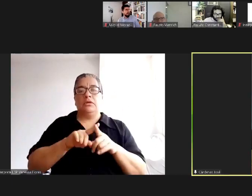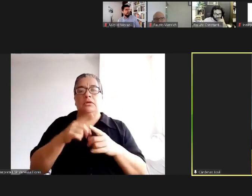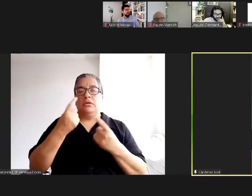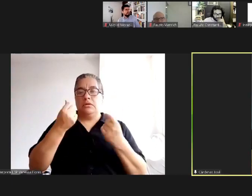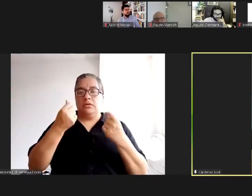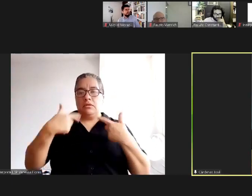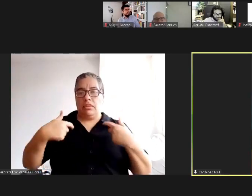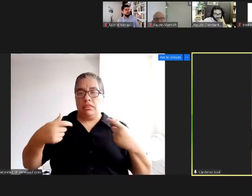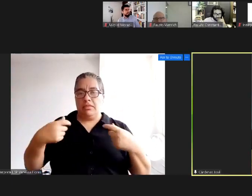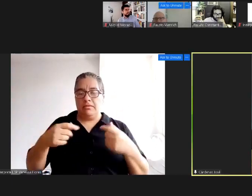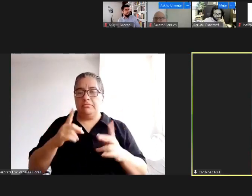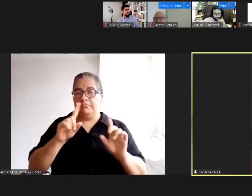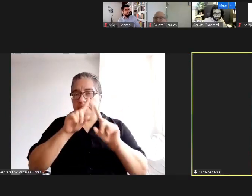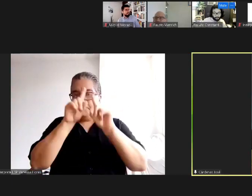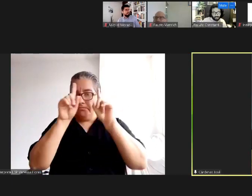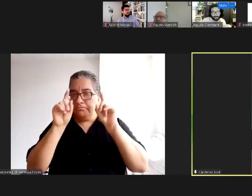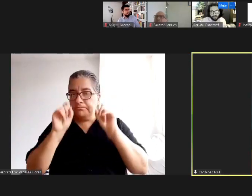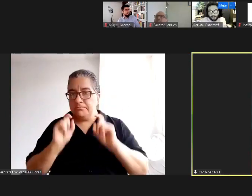Renato.